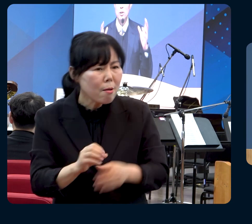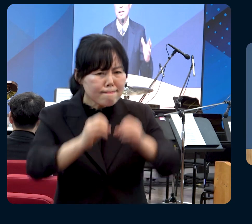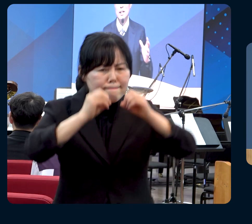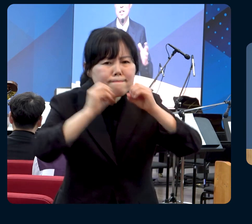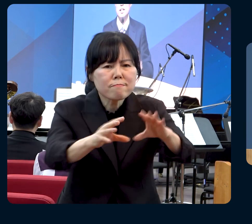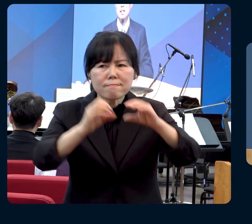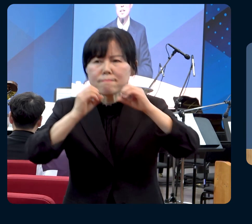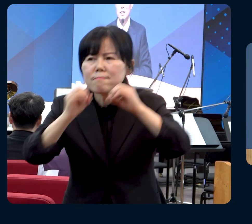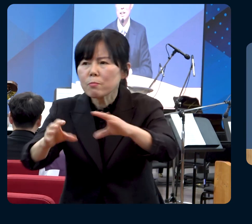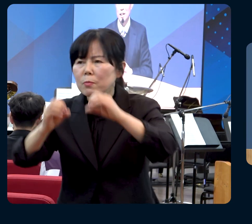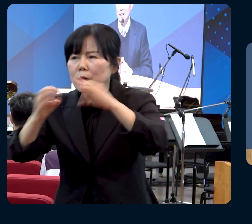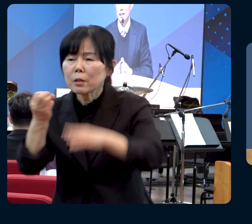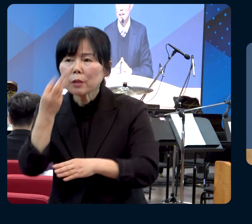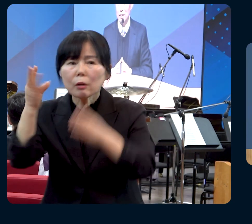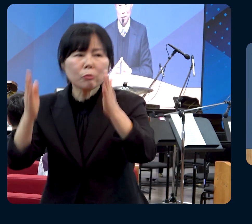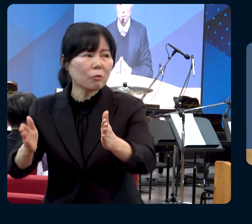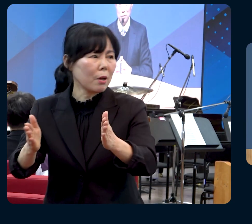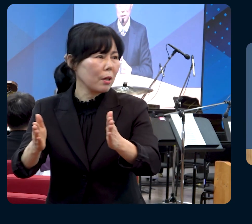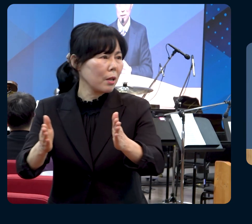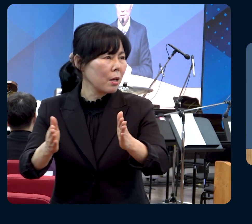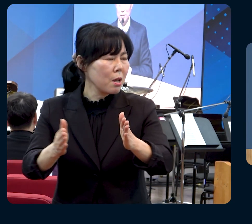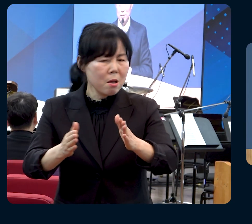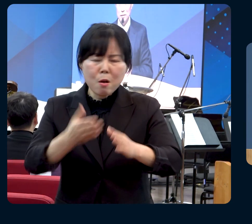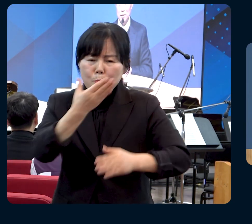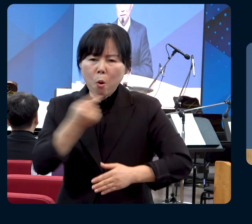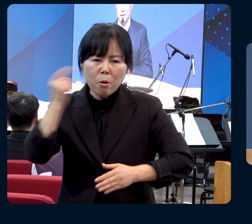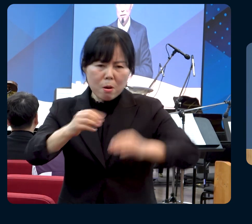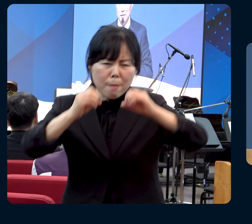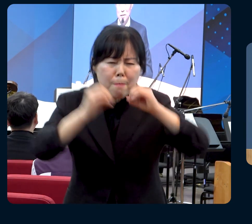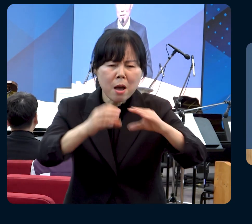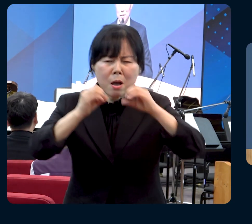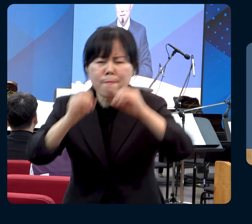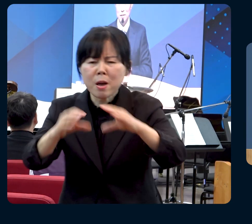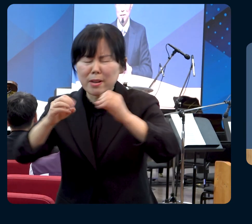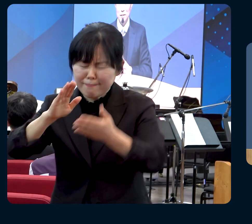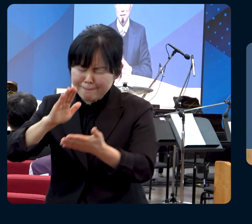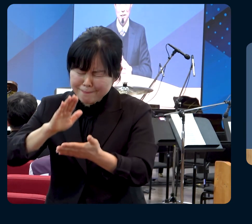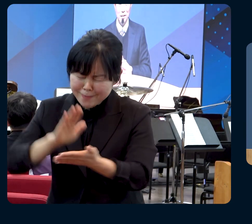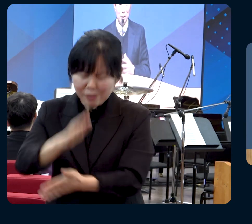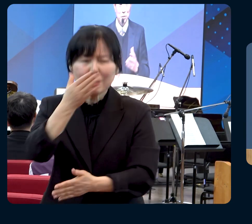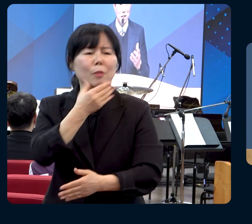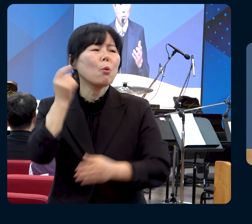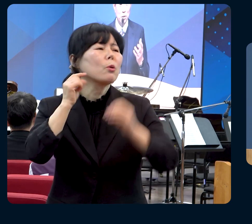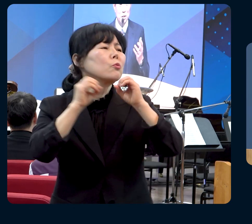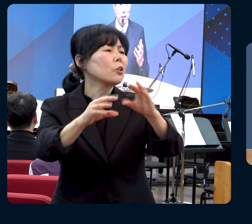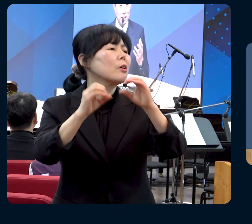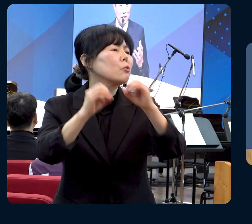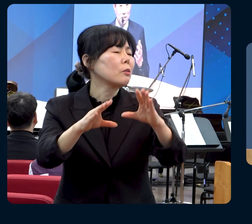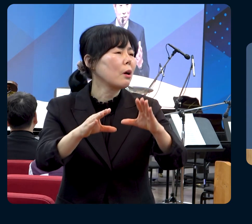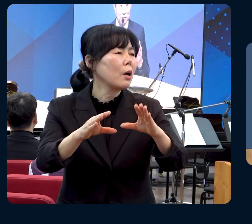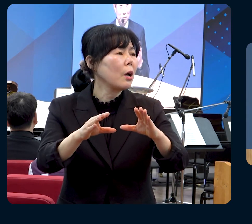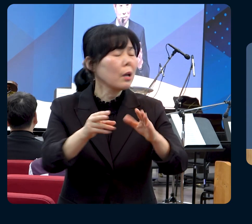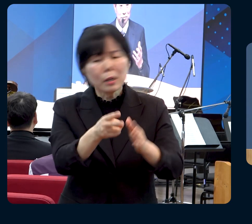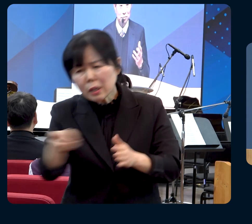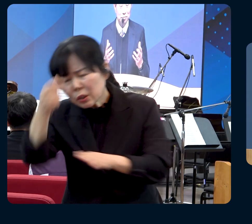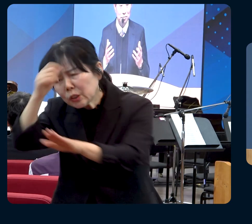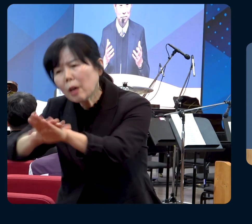불꽃같이 살다가 갔습니다. 여러분, 이게 월십